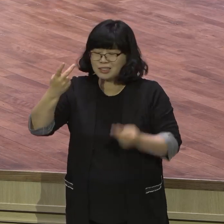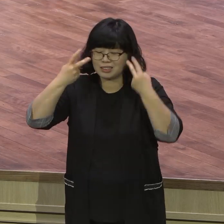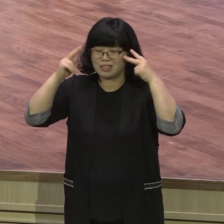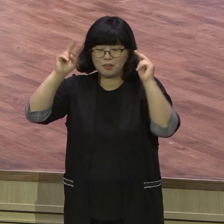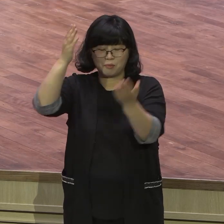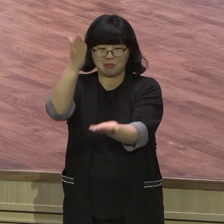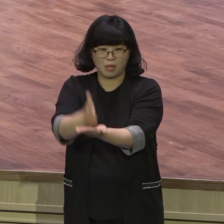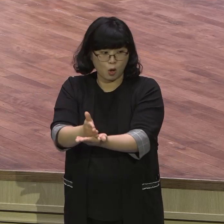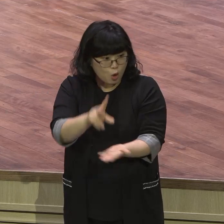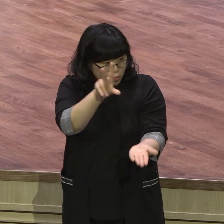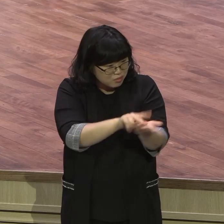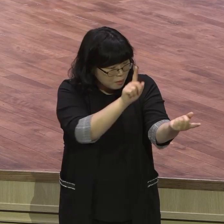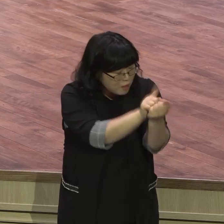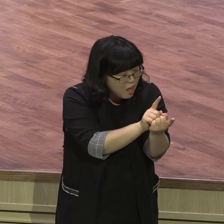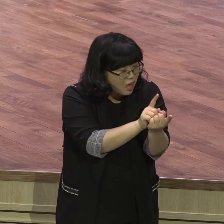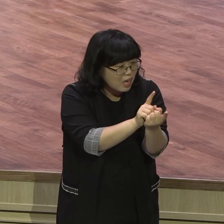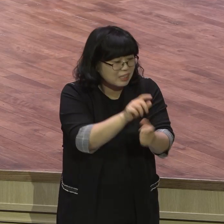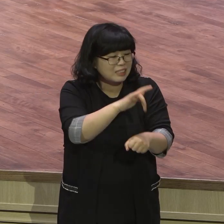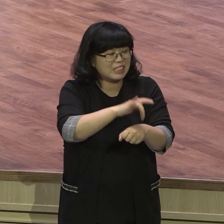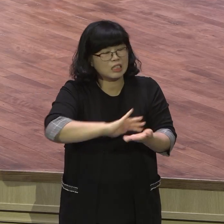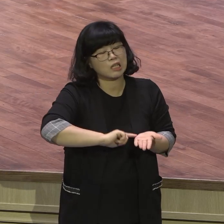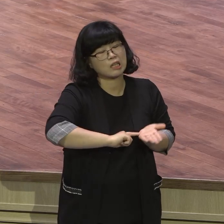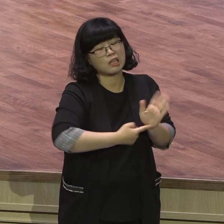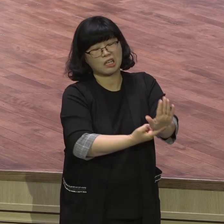계속 체질을 바꿔야 돼요.